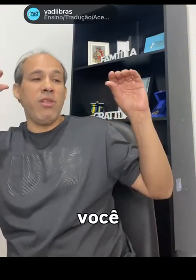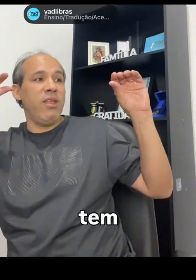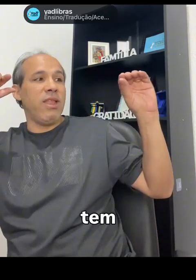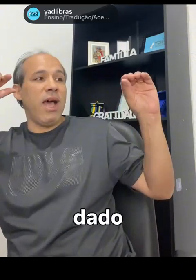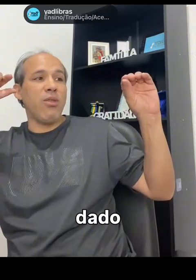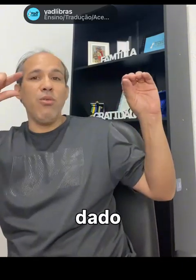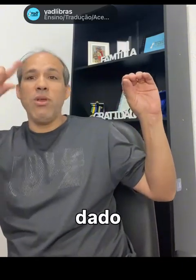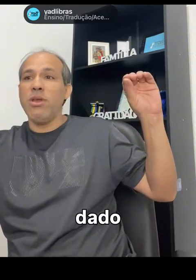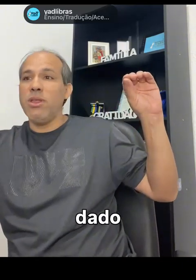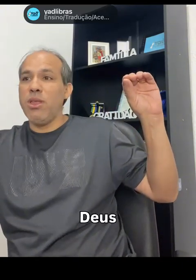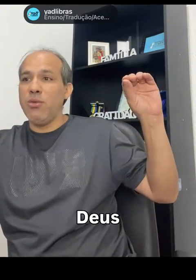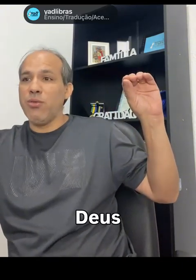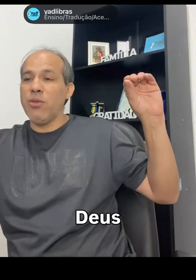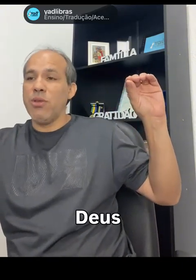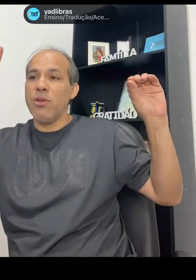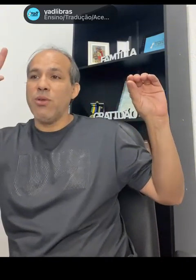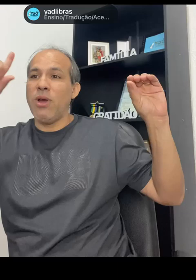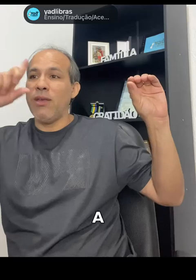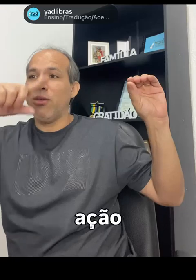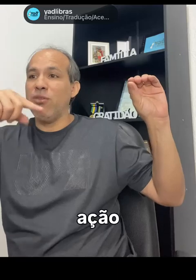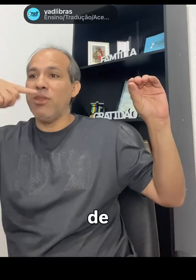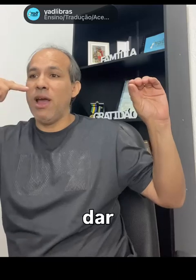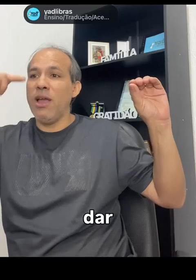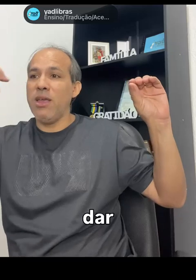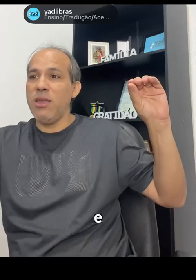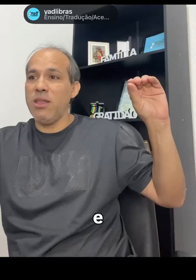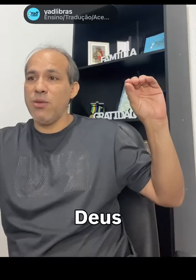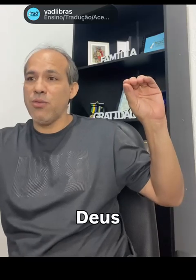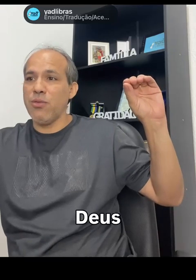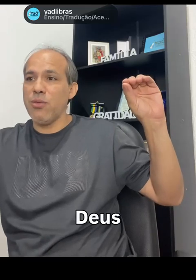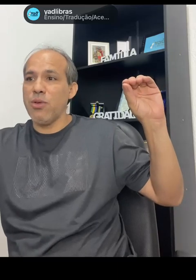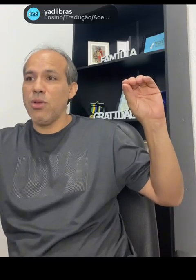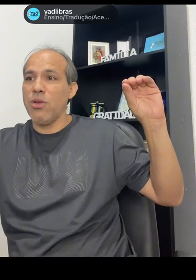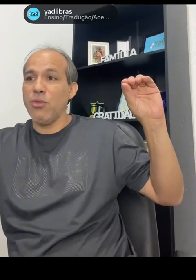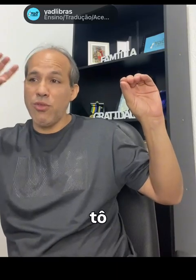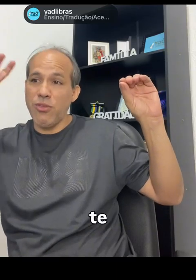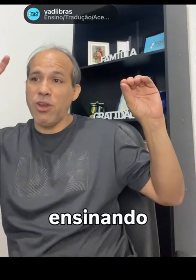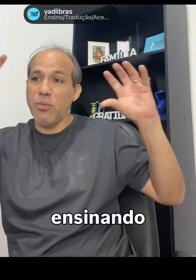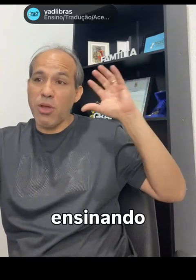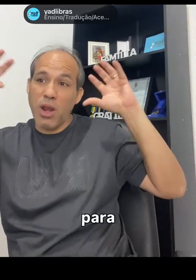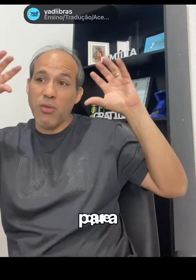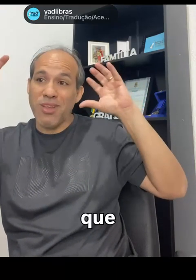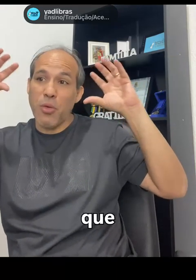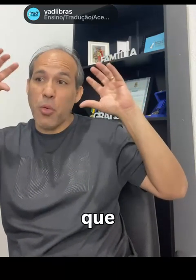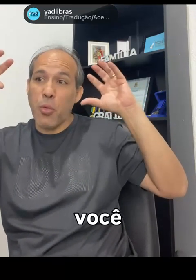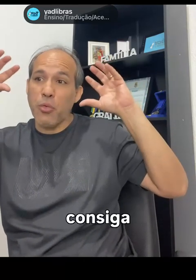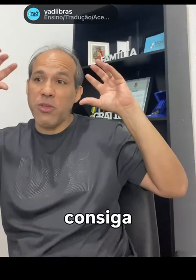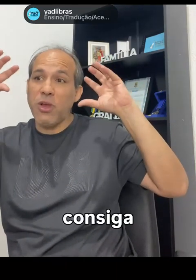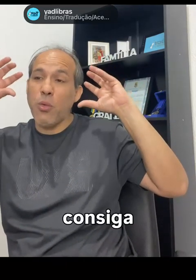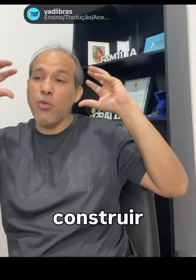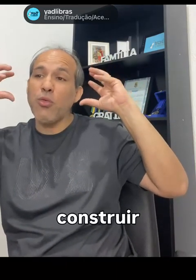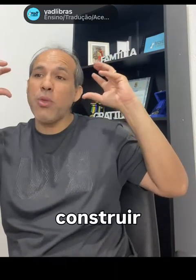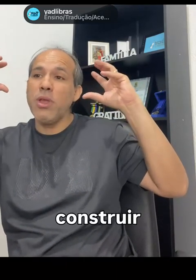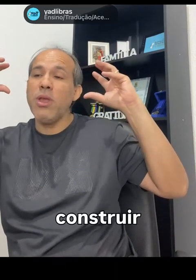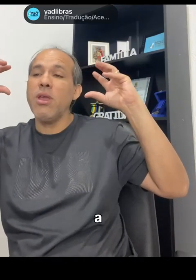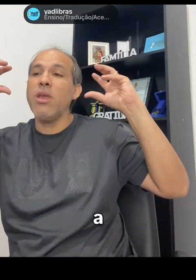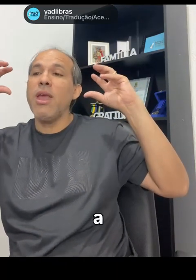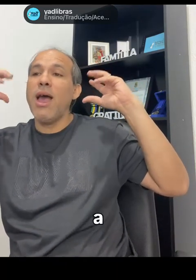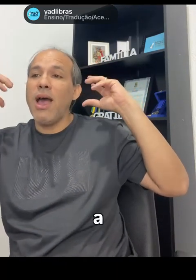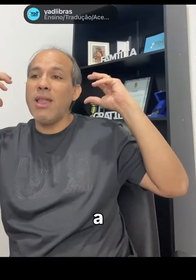tem dado, Deus, ação de dar e Deus. Estou te ensinando porque cada você consiga construir a